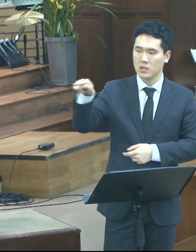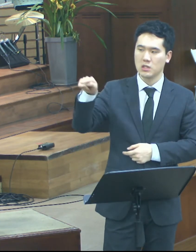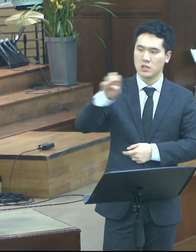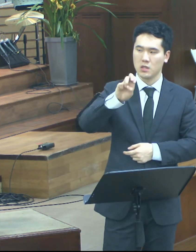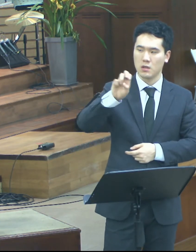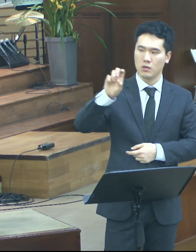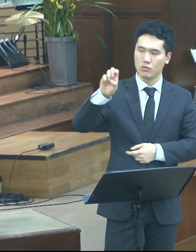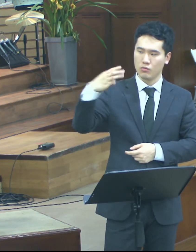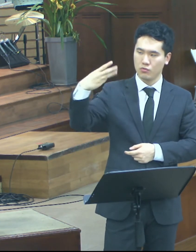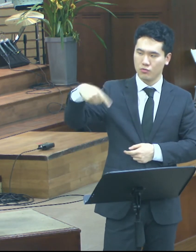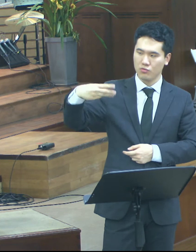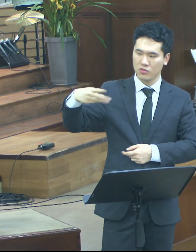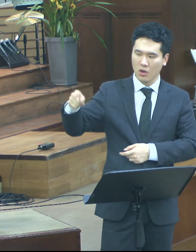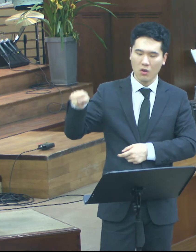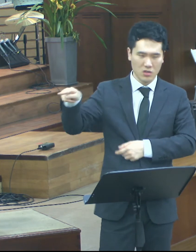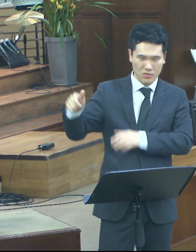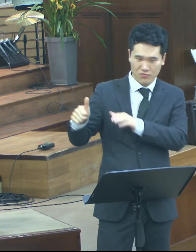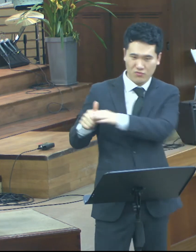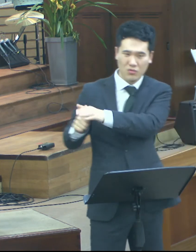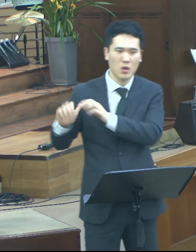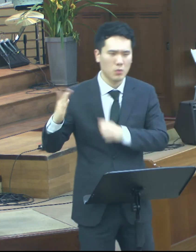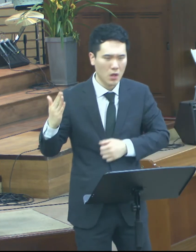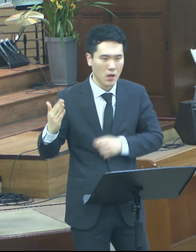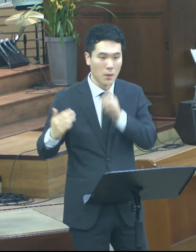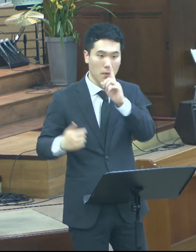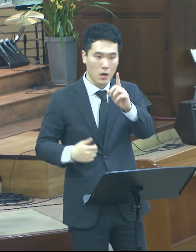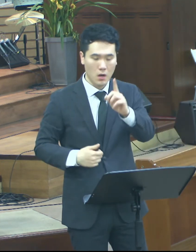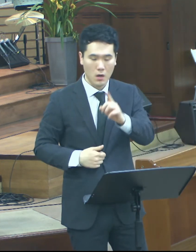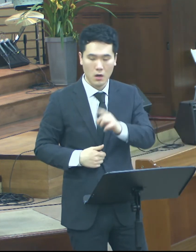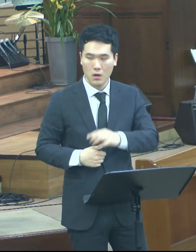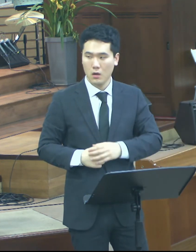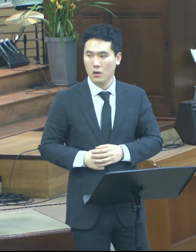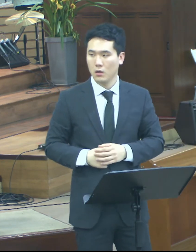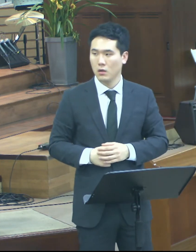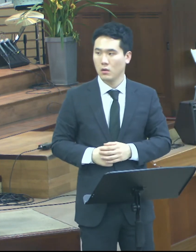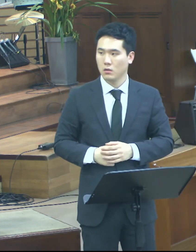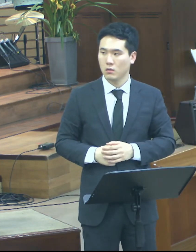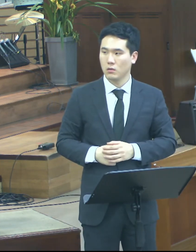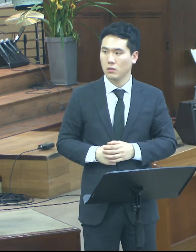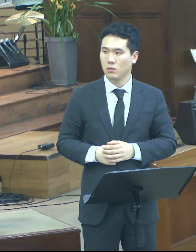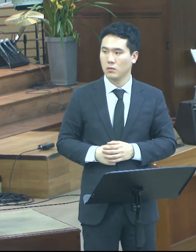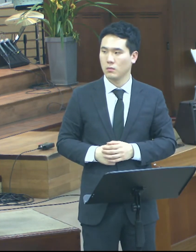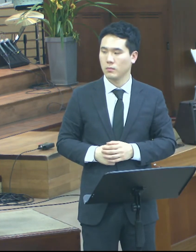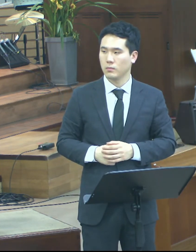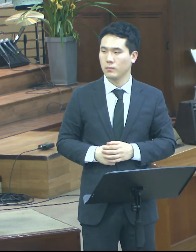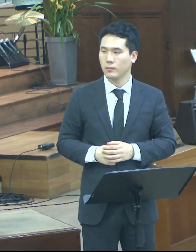면죄부를 많이 파는 그 사람은 조직에 충성하는 게 신앙이 좋다고 생각하는 거예요. 조직.